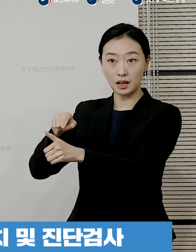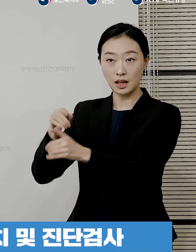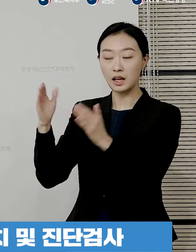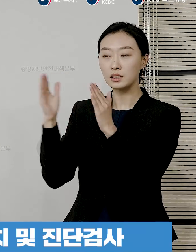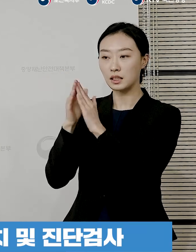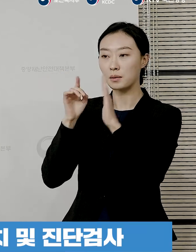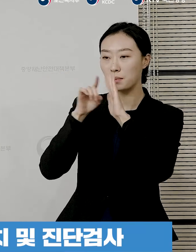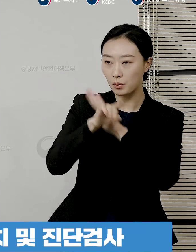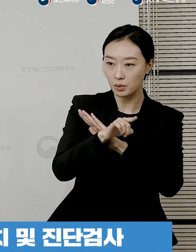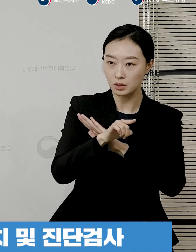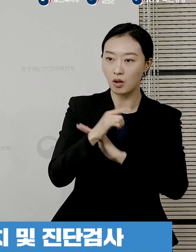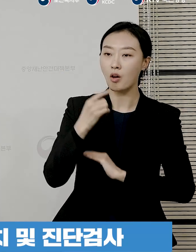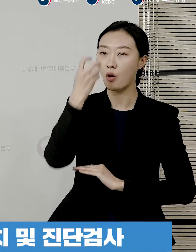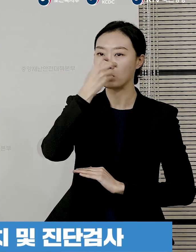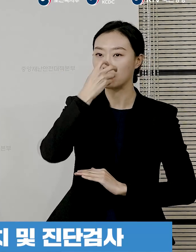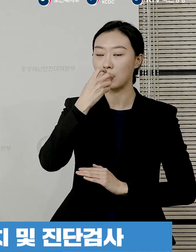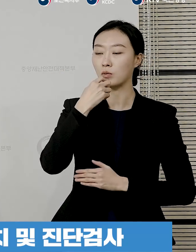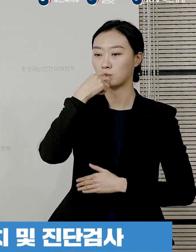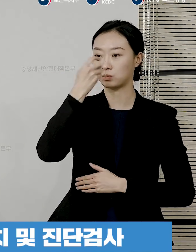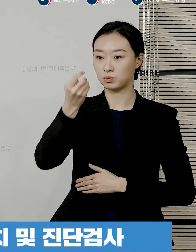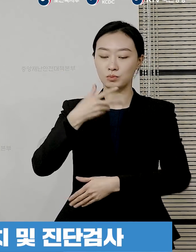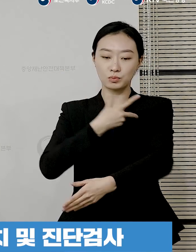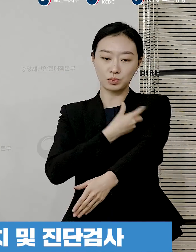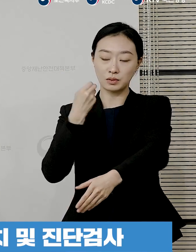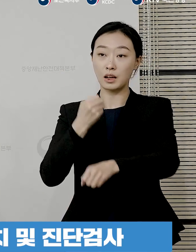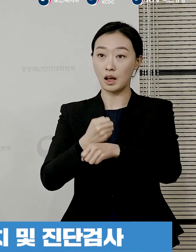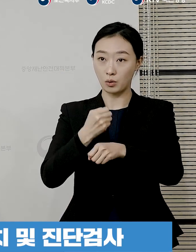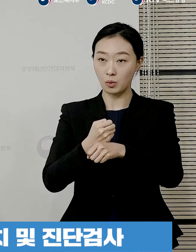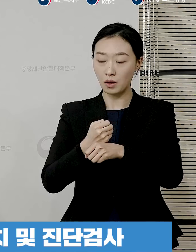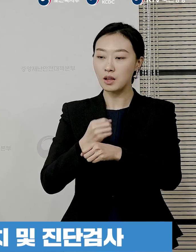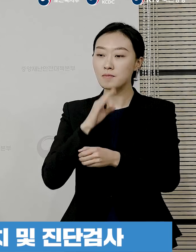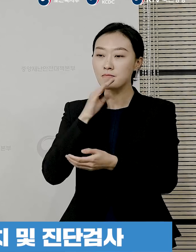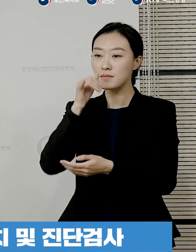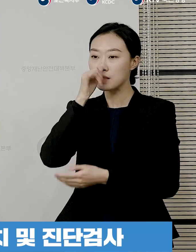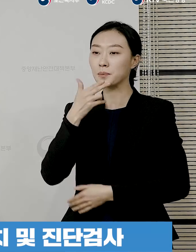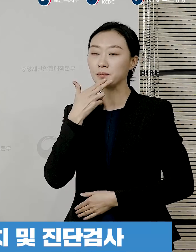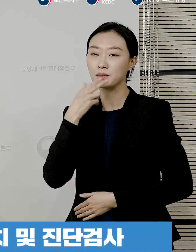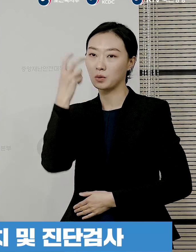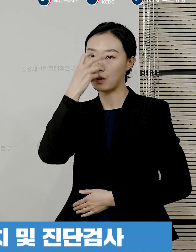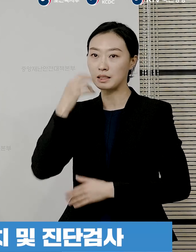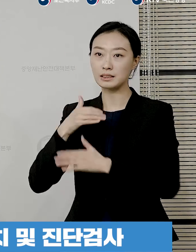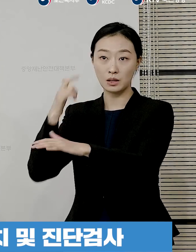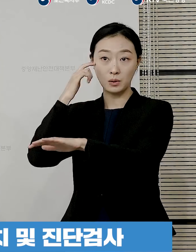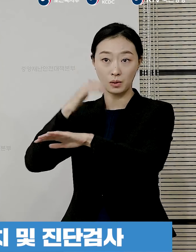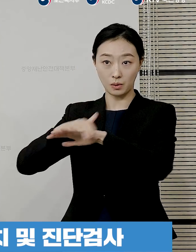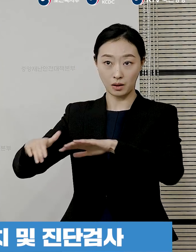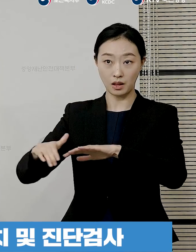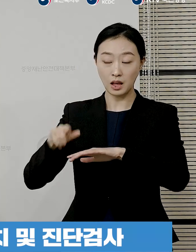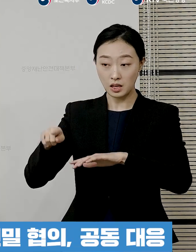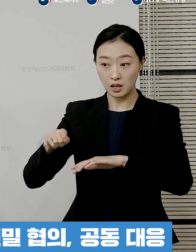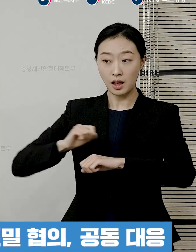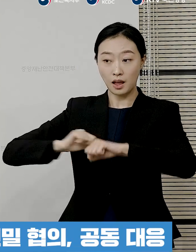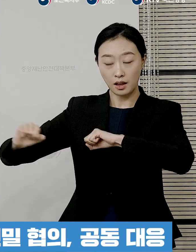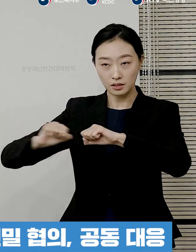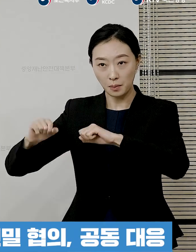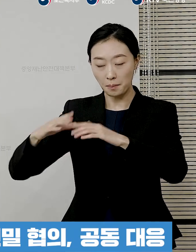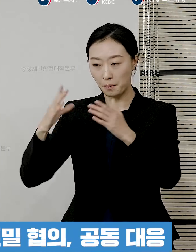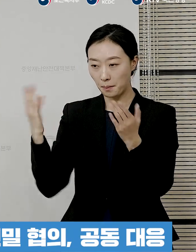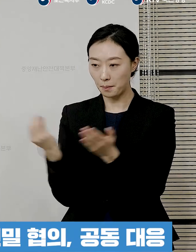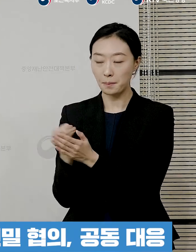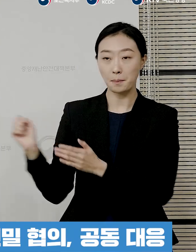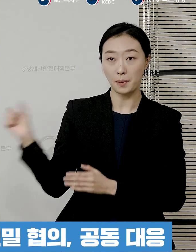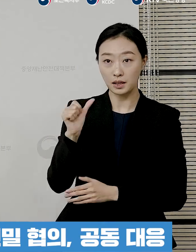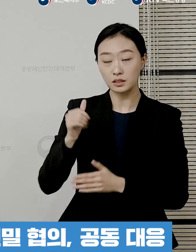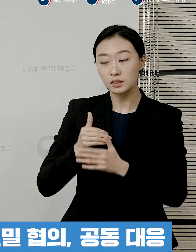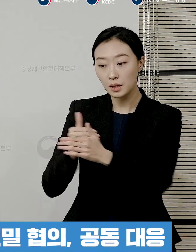자가격리 조치한 후 자택을 방문하여 검체를 채취하고 진단검사를 하게 됩니다. 이 모든